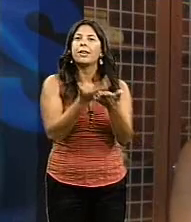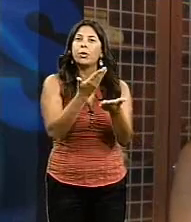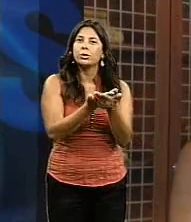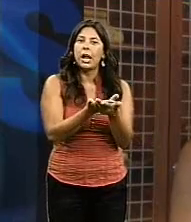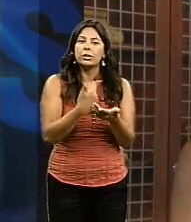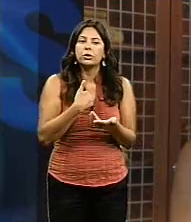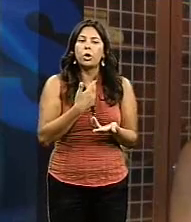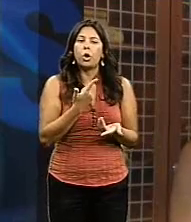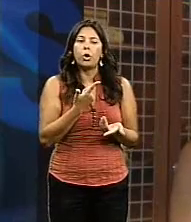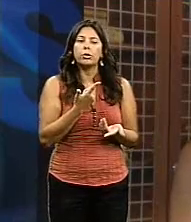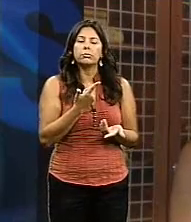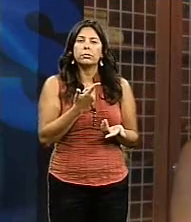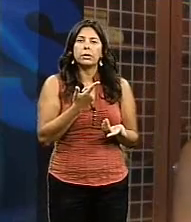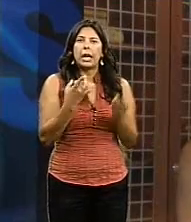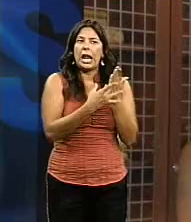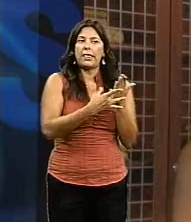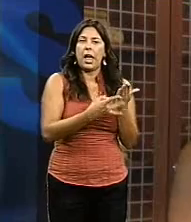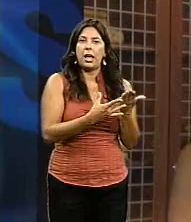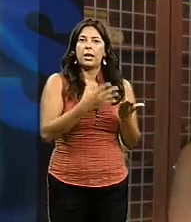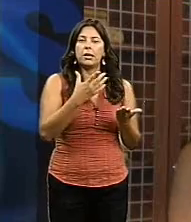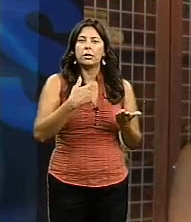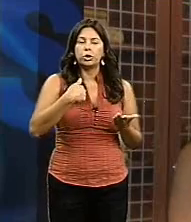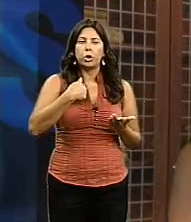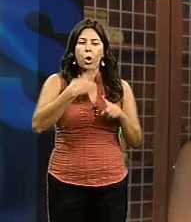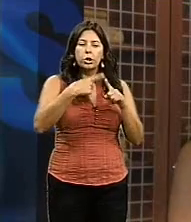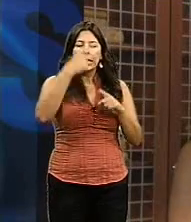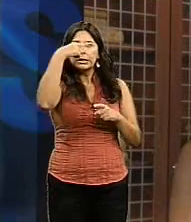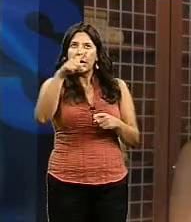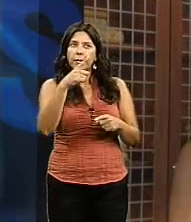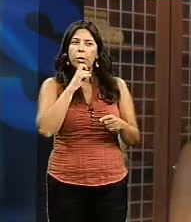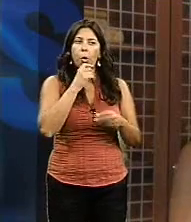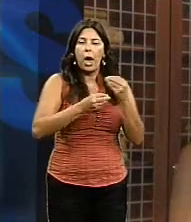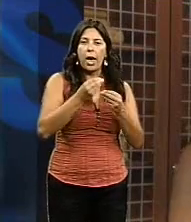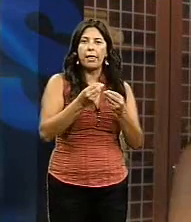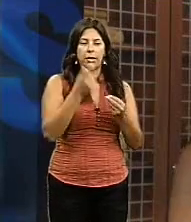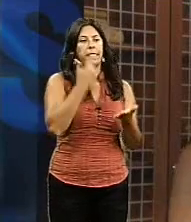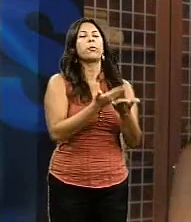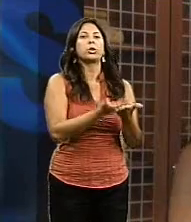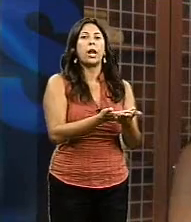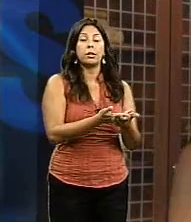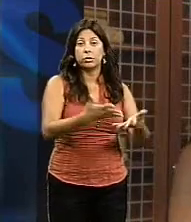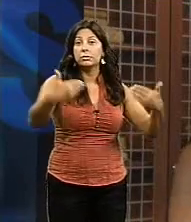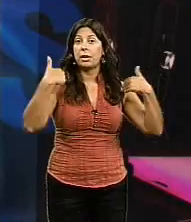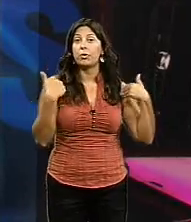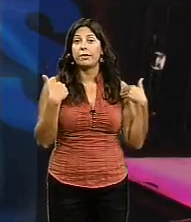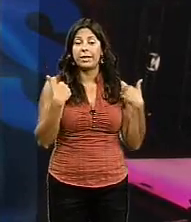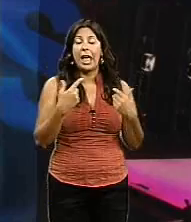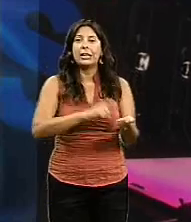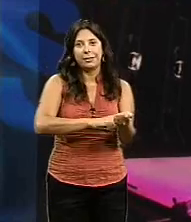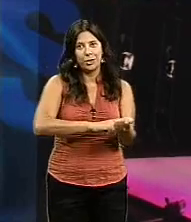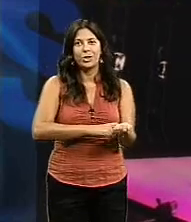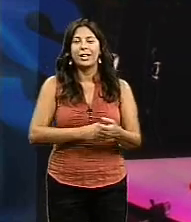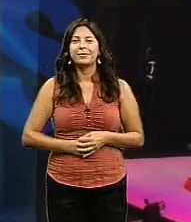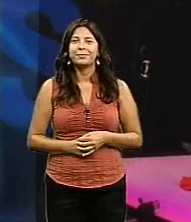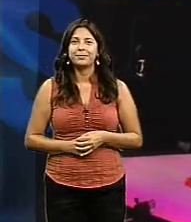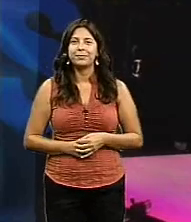vales, o lo que sabes, intentarlo demostrar en ese momento. Y también una responsabilidad y unos nervios. Otro de los